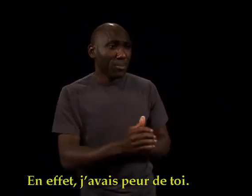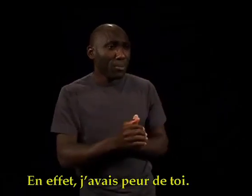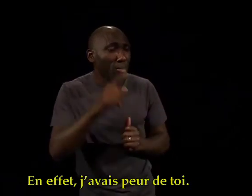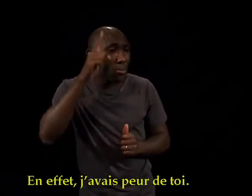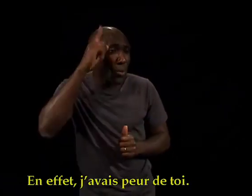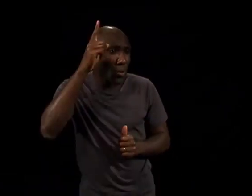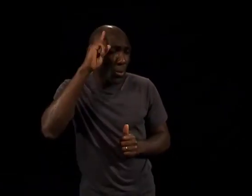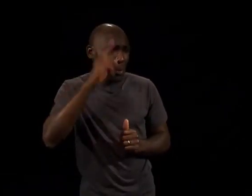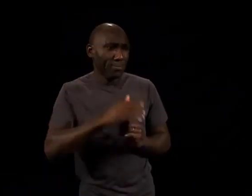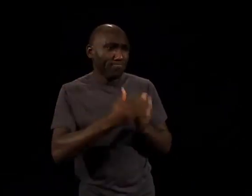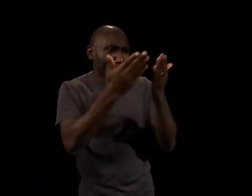homme dur.